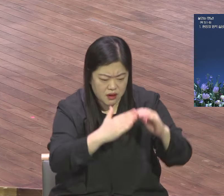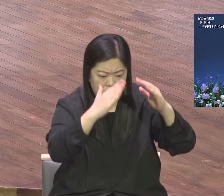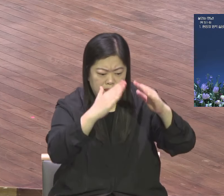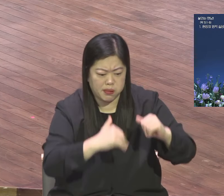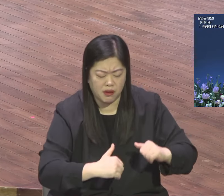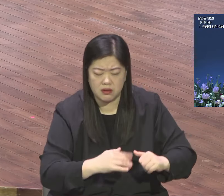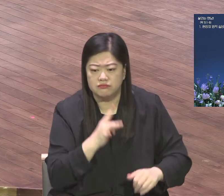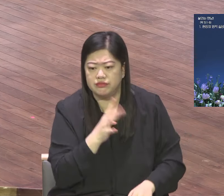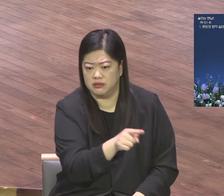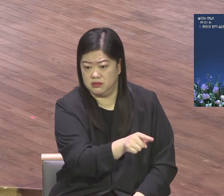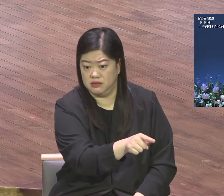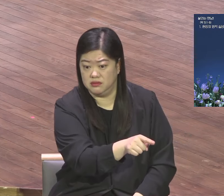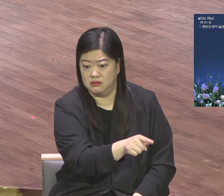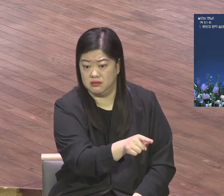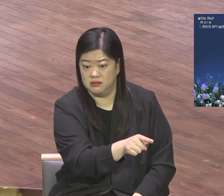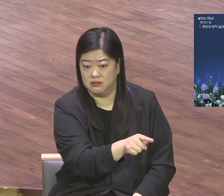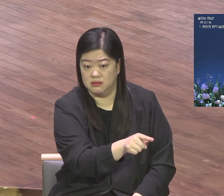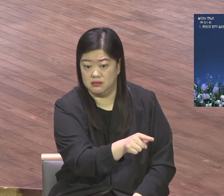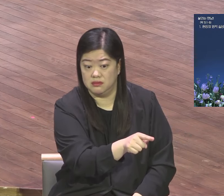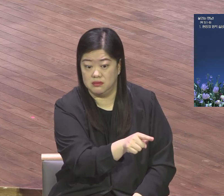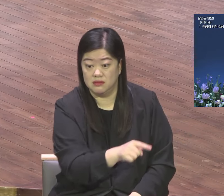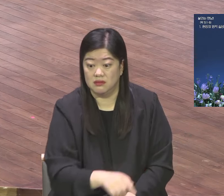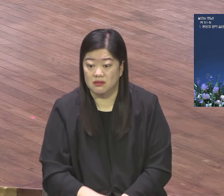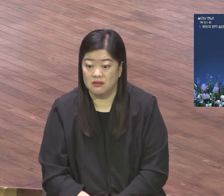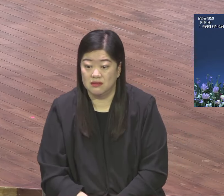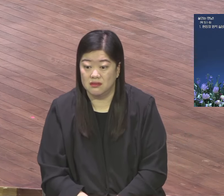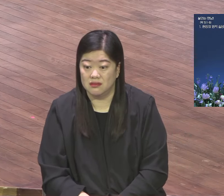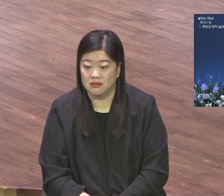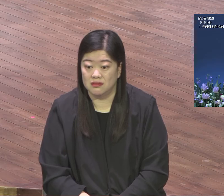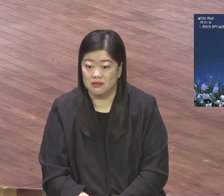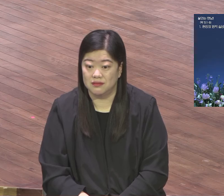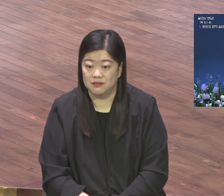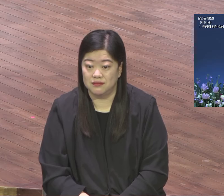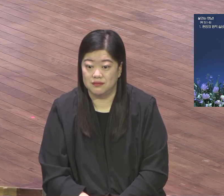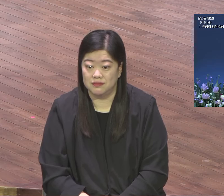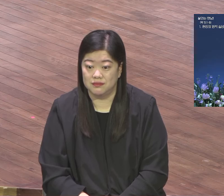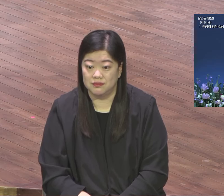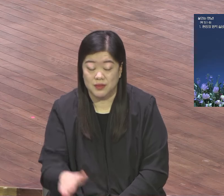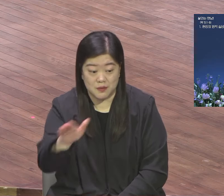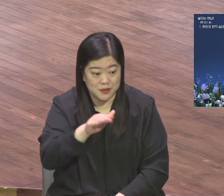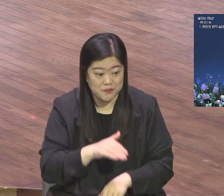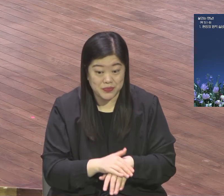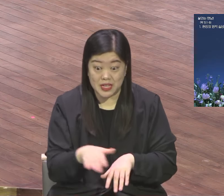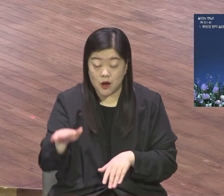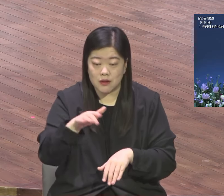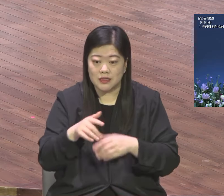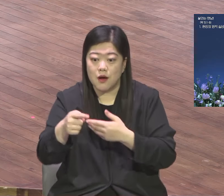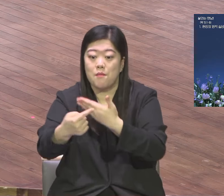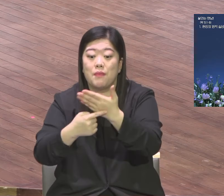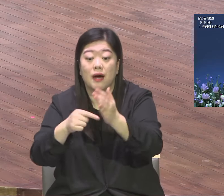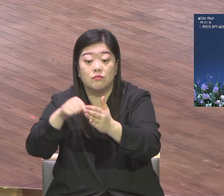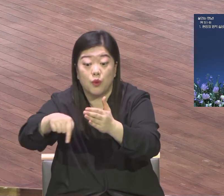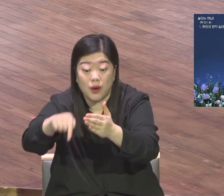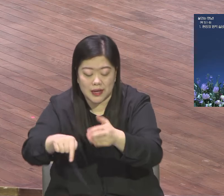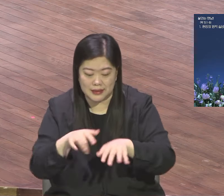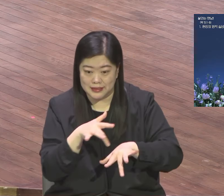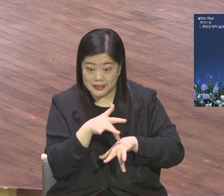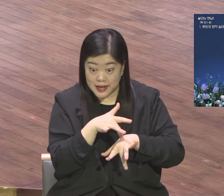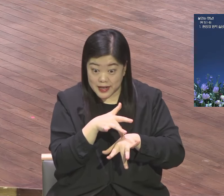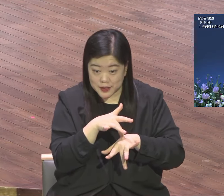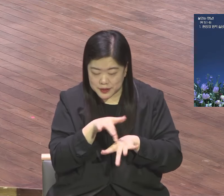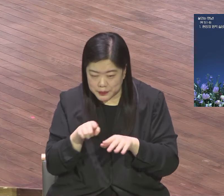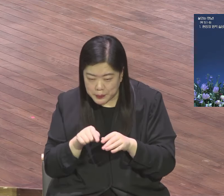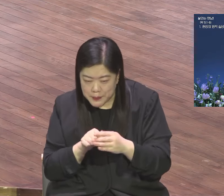사단과 귀신들이 바로 도둑이잖아요. 이런 마음속에 들어가고 시기 질투 미움 싸우고